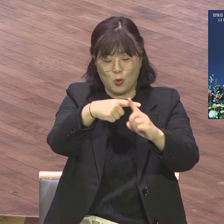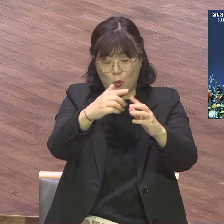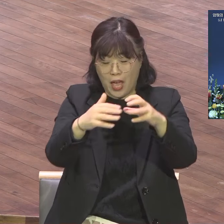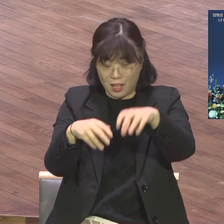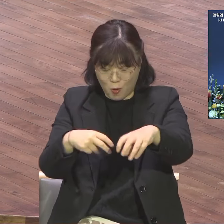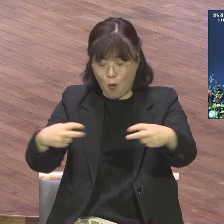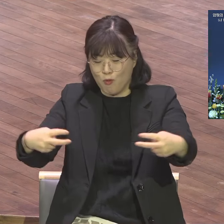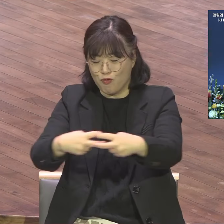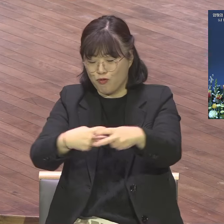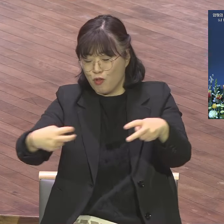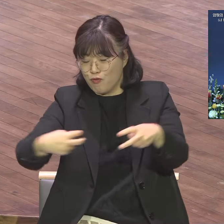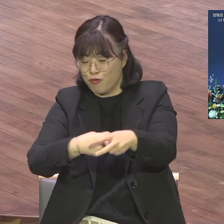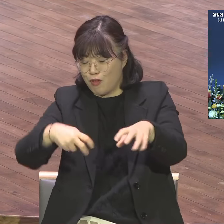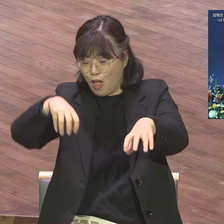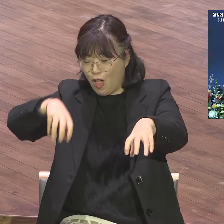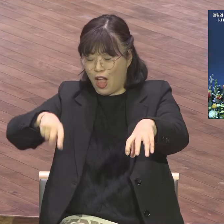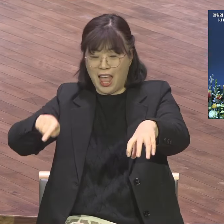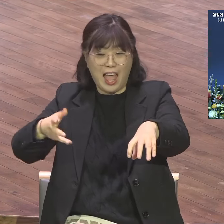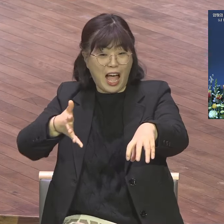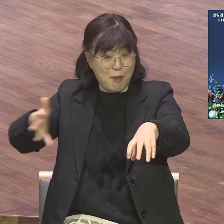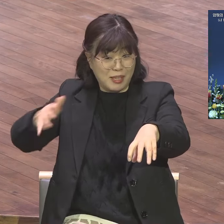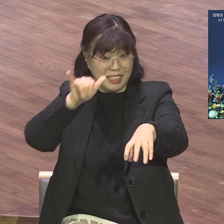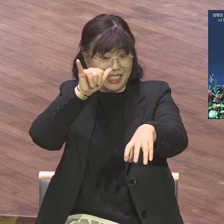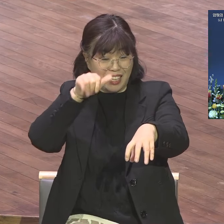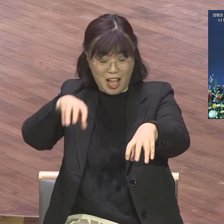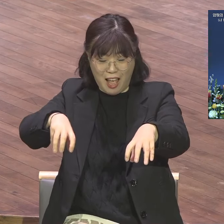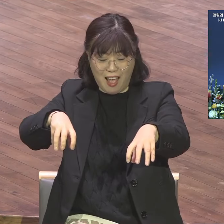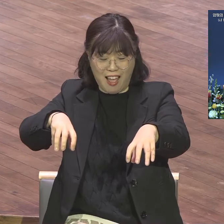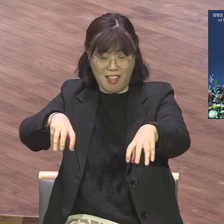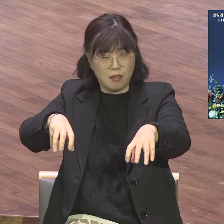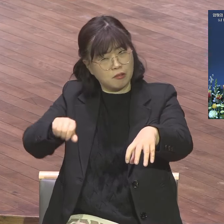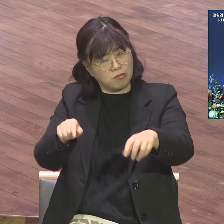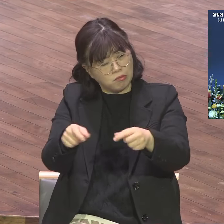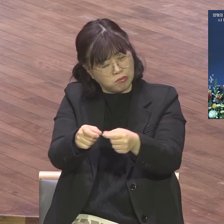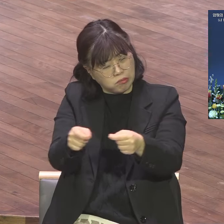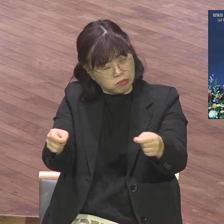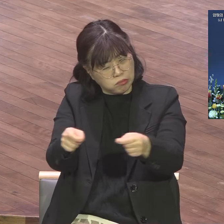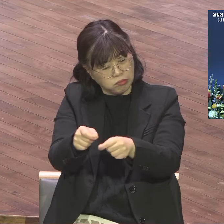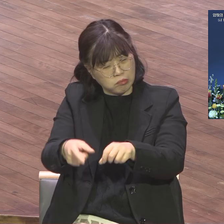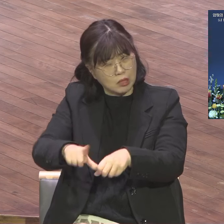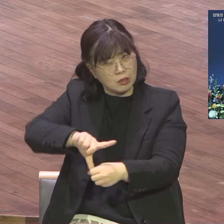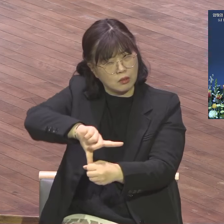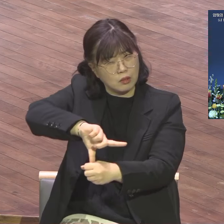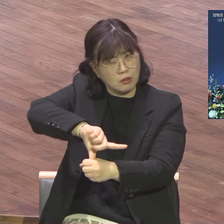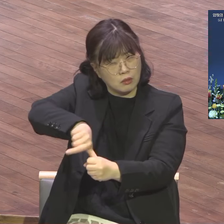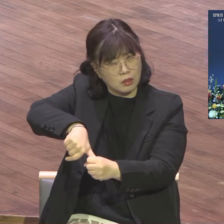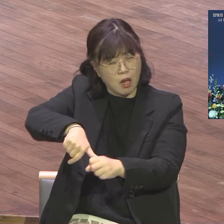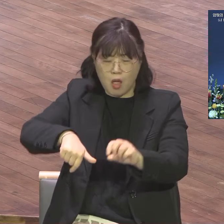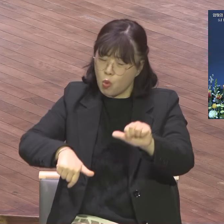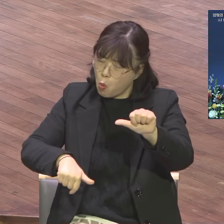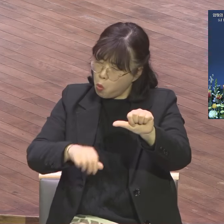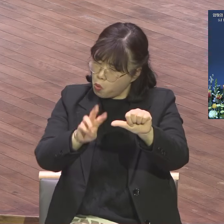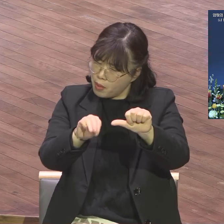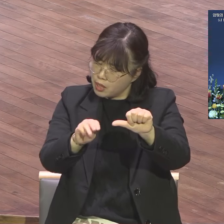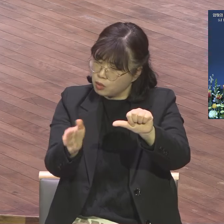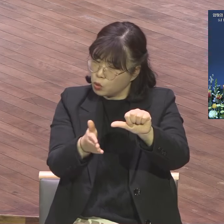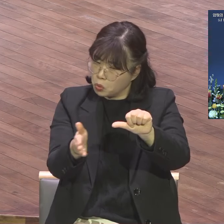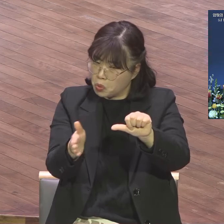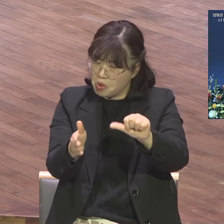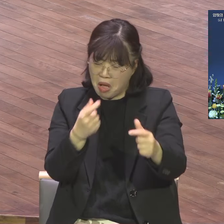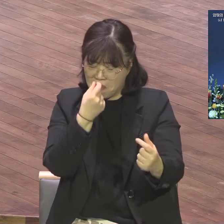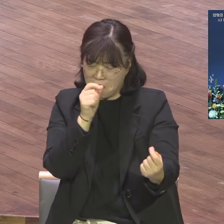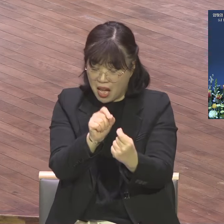이 교회하고 요 요 한 5m 되는 길 사이 길 사이에 아파트가 서서 여기에 사서 들어갔다. 여기.